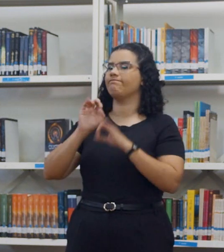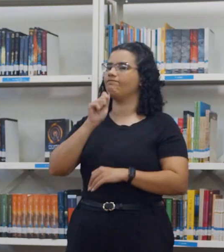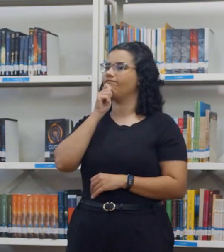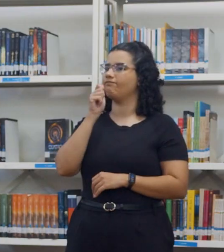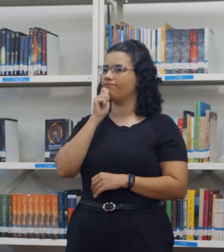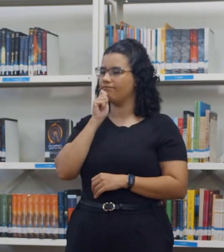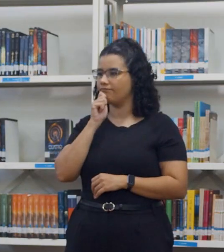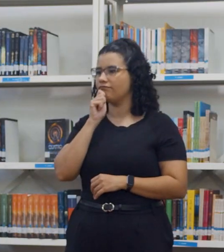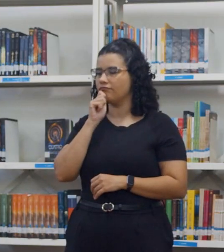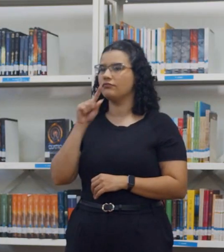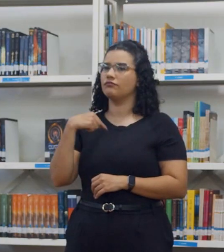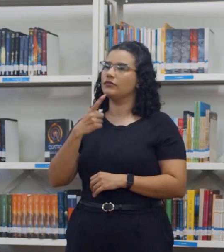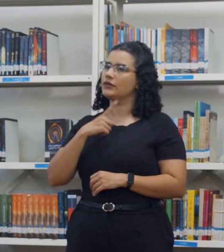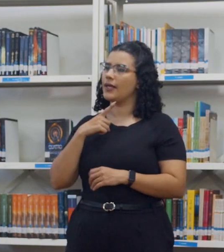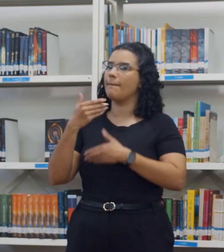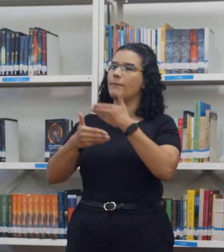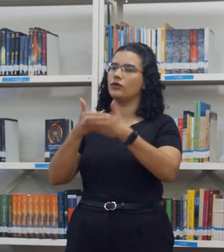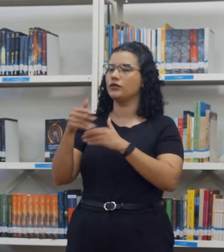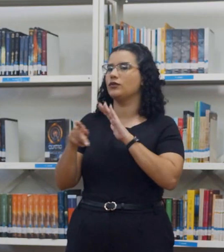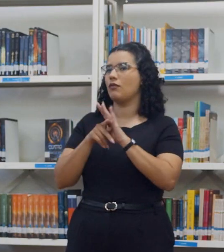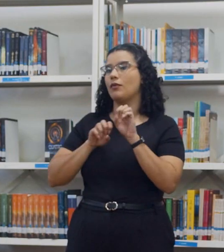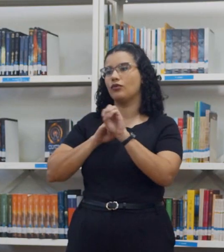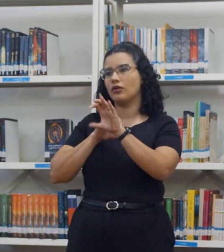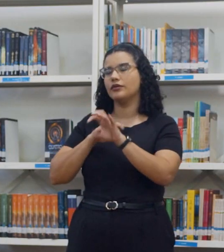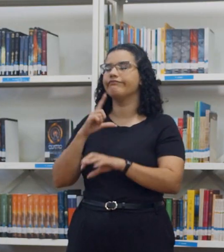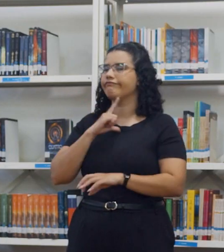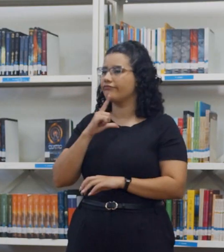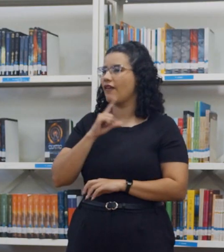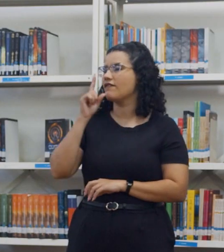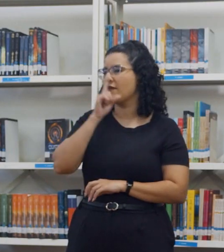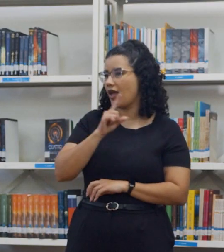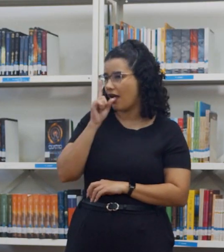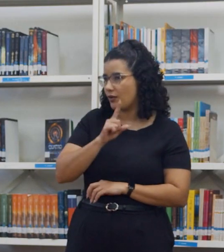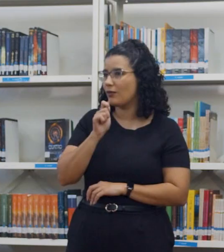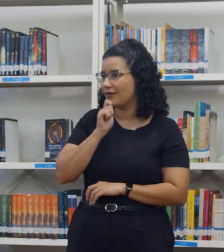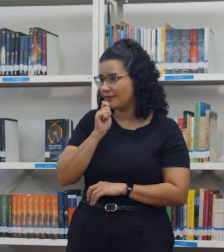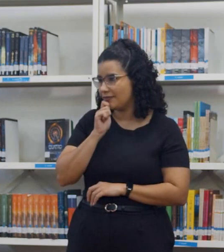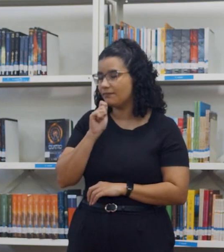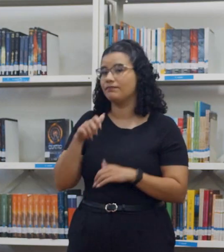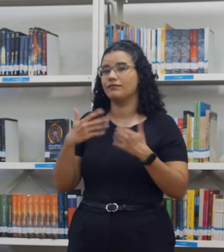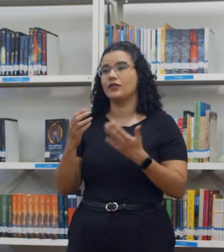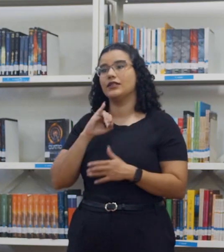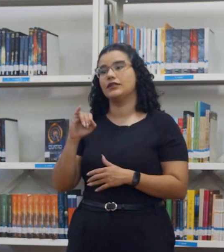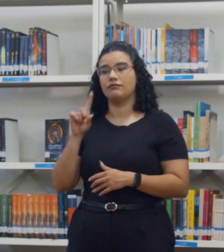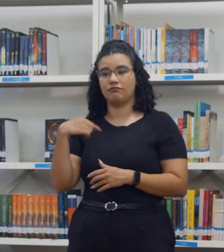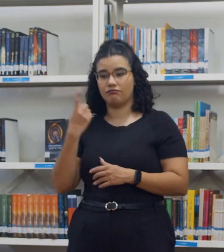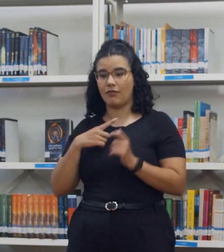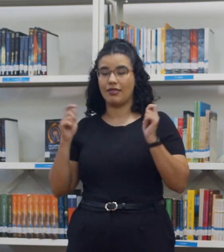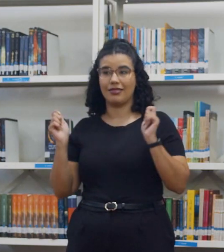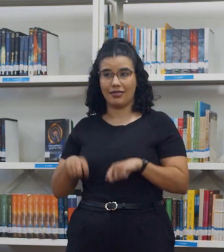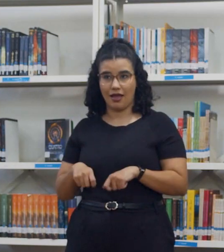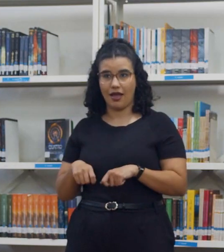ainda. A gente tem processos educacionais que são falhos ainda. Então, se a gente puder fazer